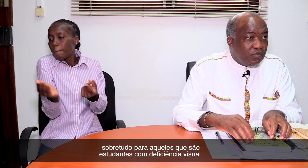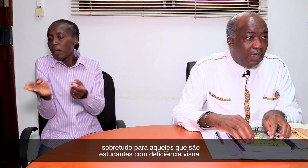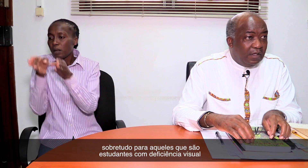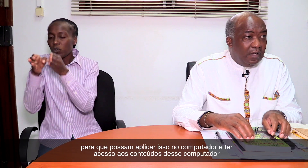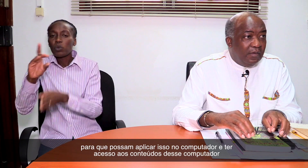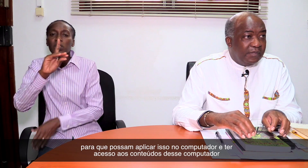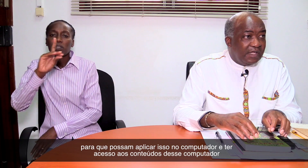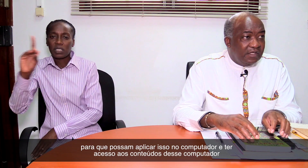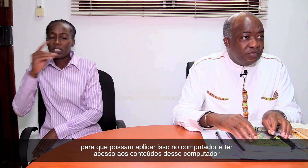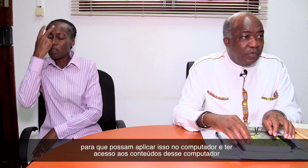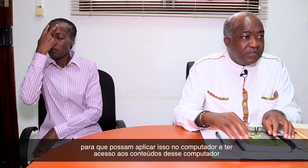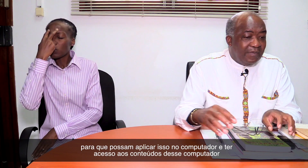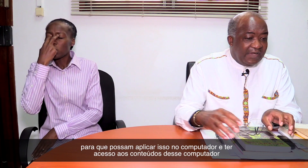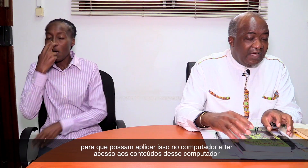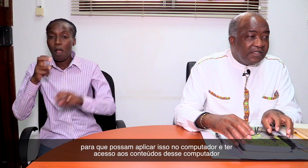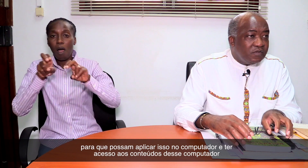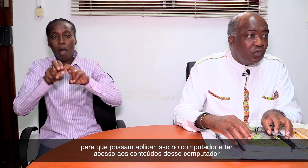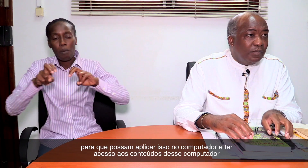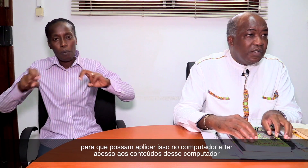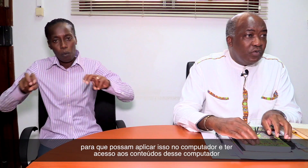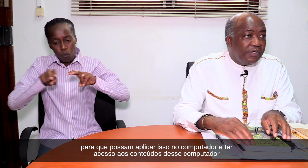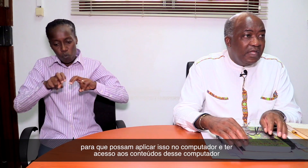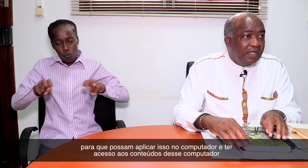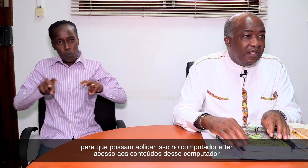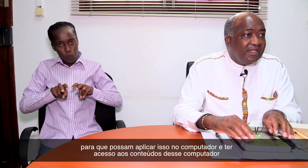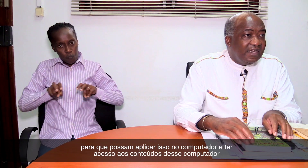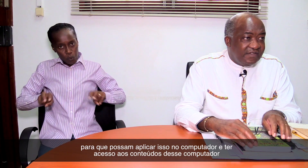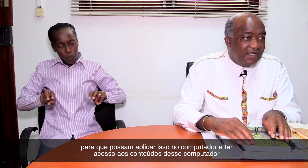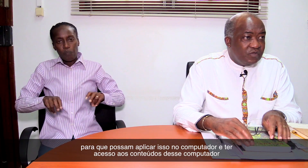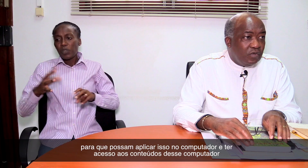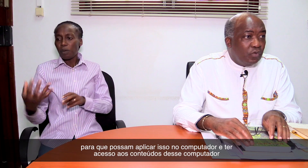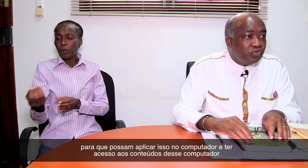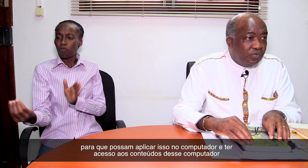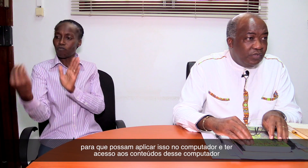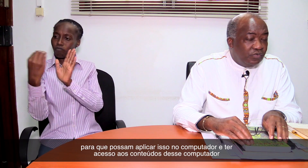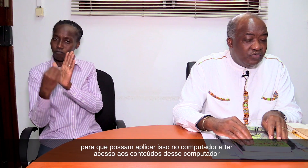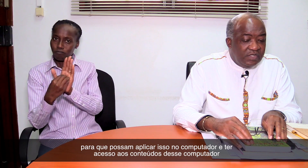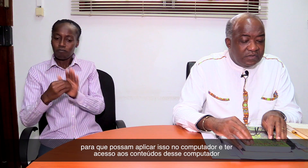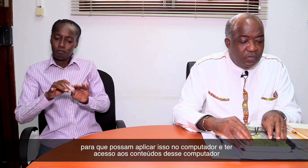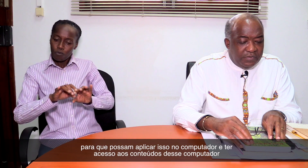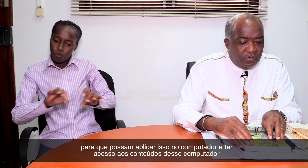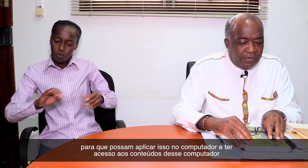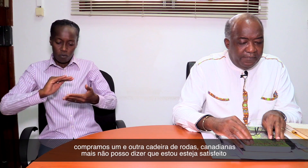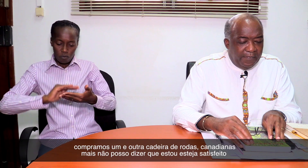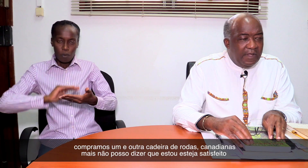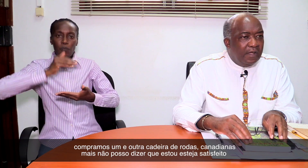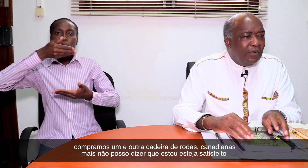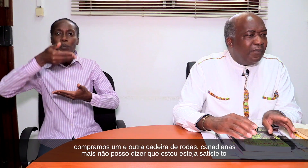deficiência visual, para que eles possam aplicar isso no computador e ter acesso aos conteúdos desse